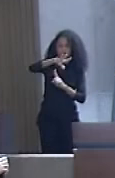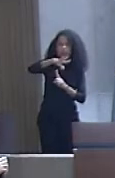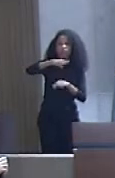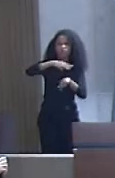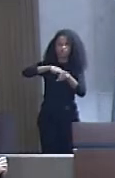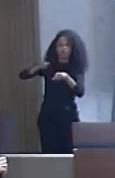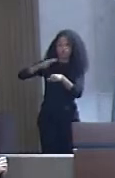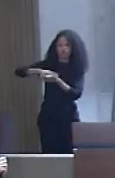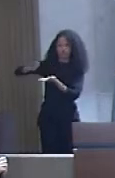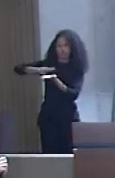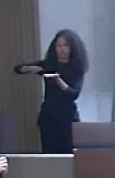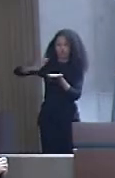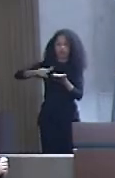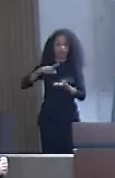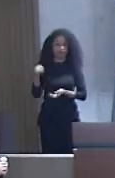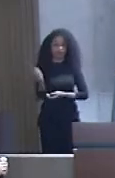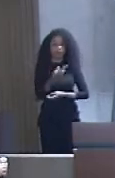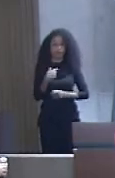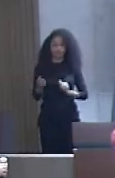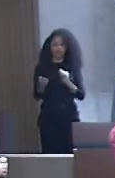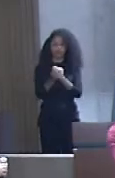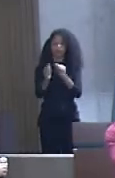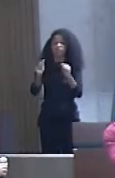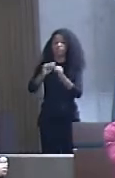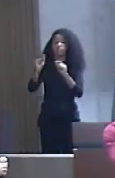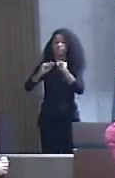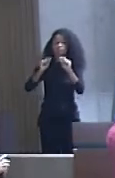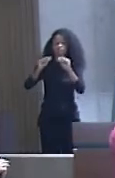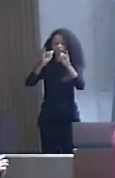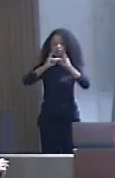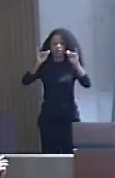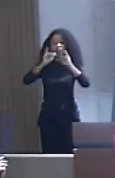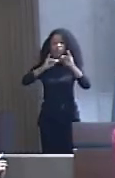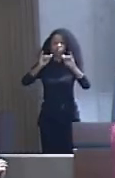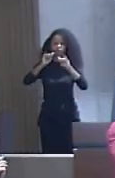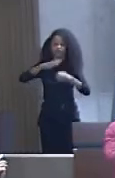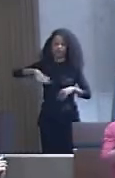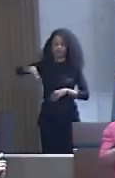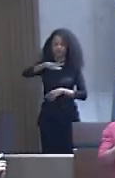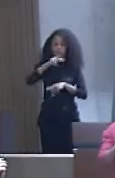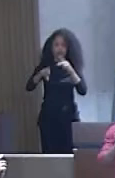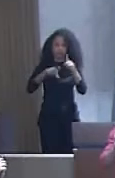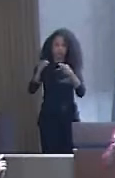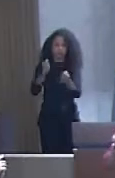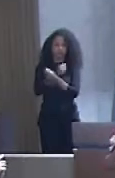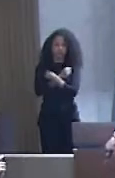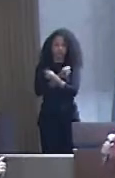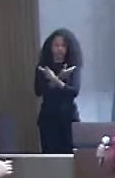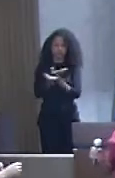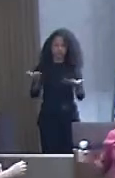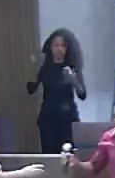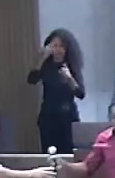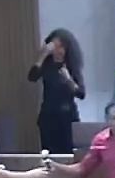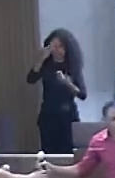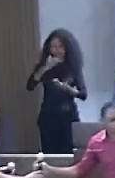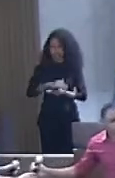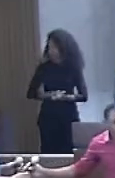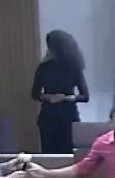amigos nossos e vamos fazer com que a nossa notícia chegue nos ouvidos do nosso povo. Um grande abraço, então. Obrigado.